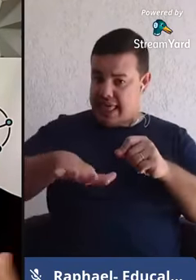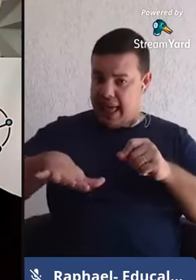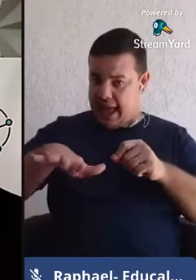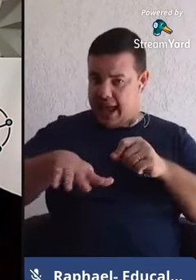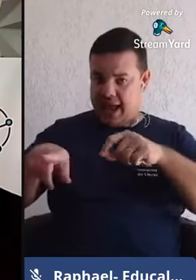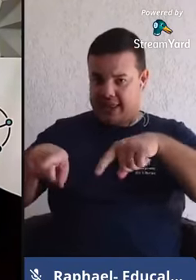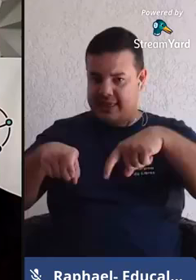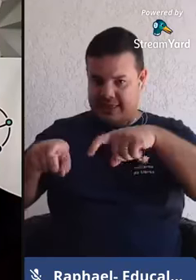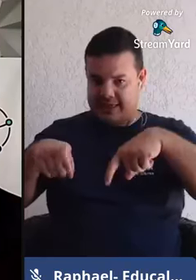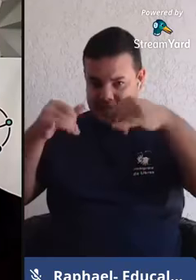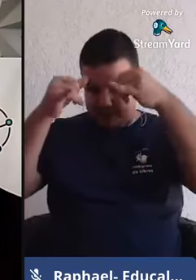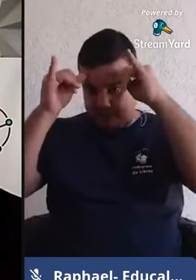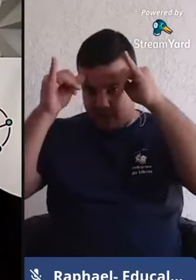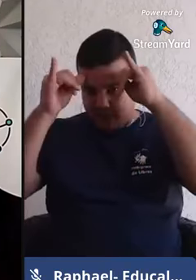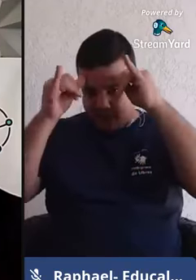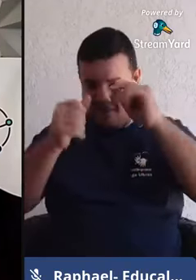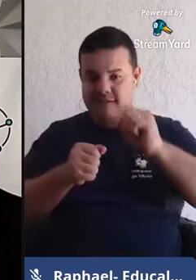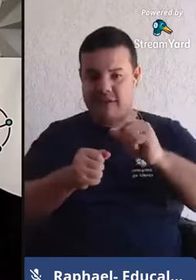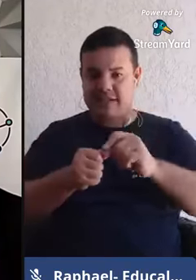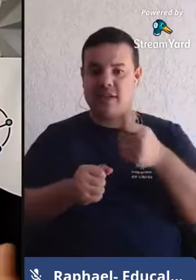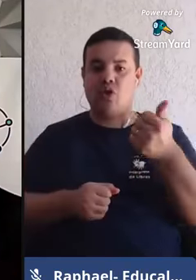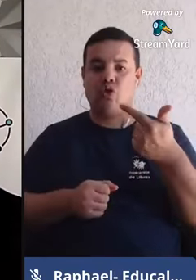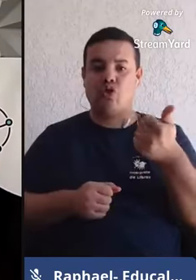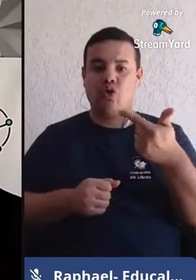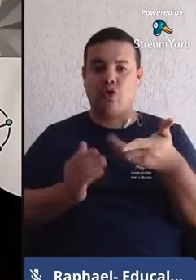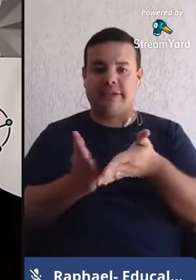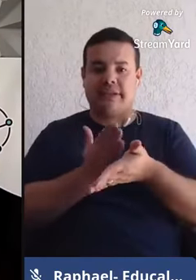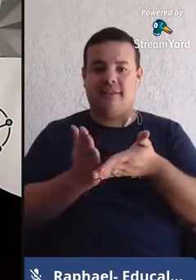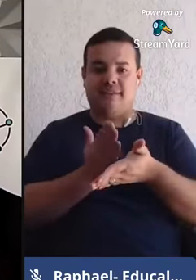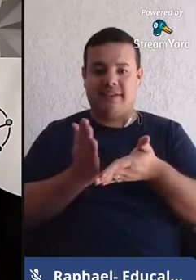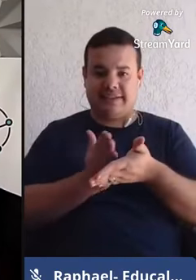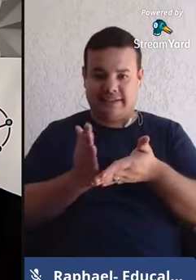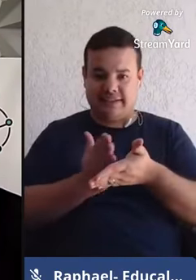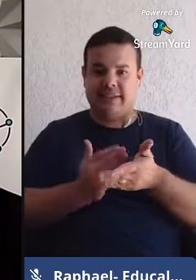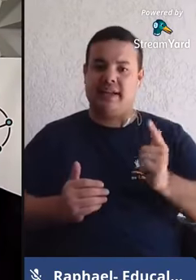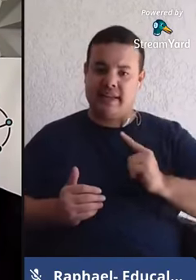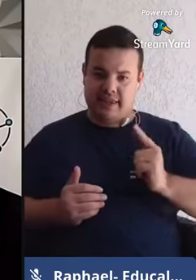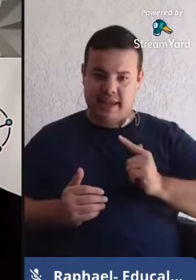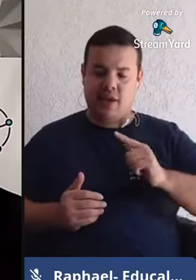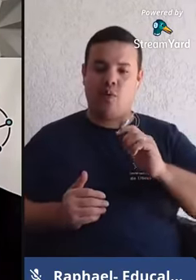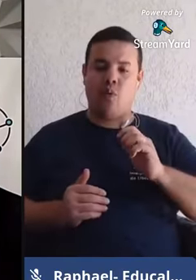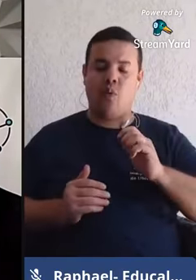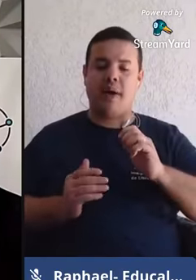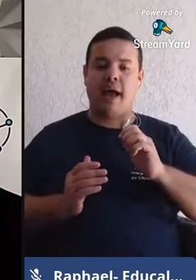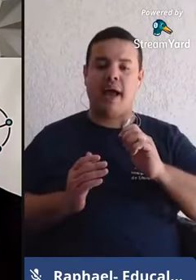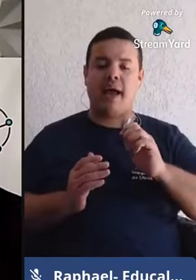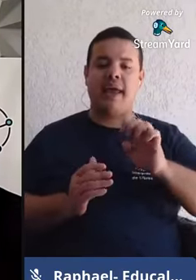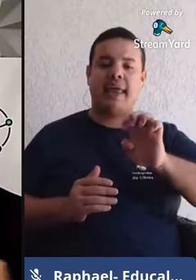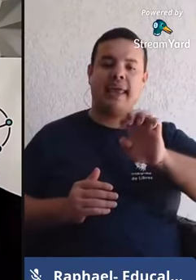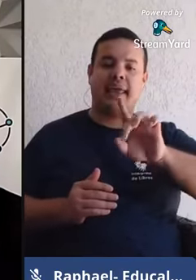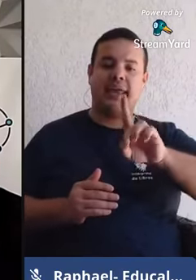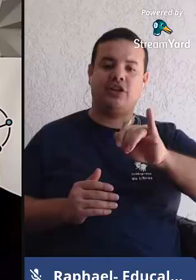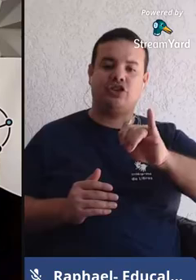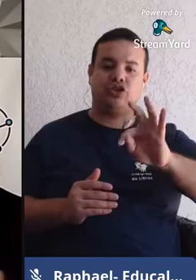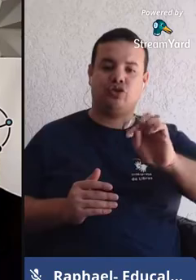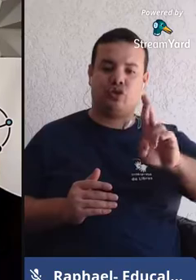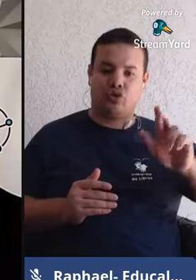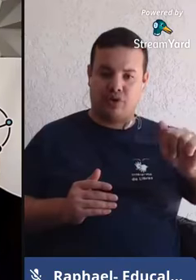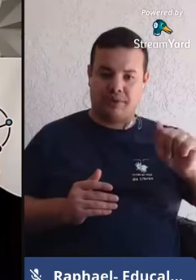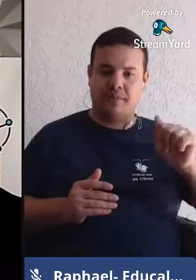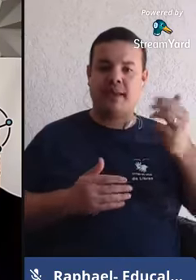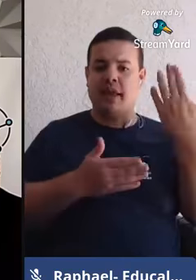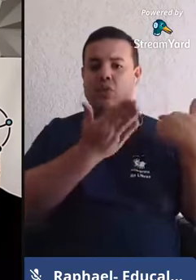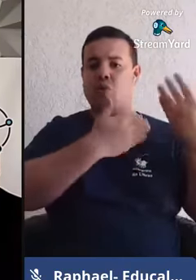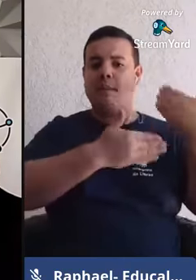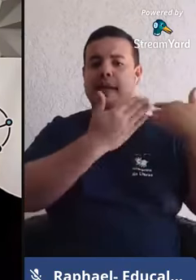12 títulos de revistas voltadas à pecuária. Eu tenho ainda, né, a editora. E naquela época eu falei, poxa, por que não uma revista